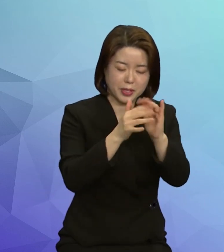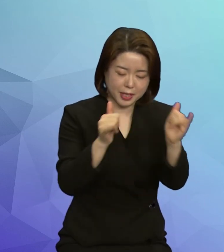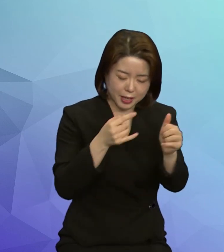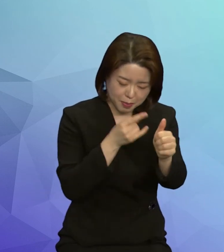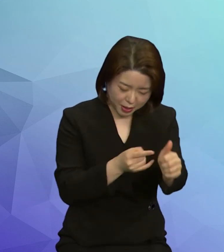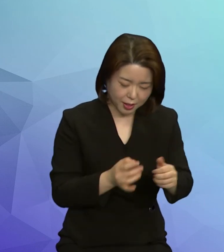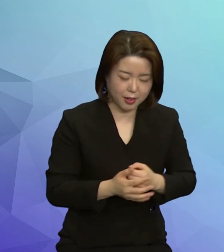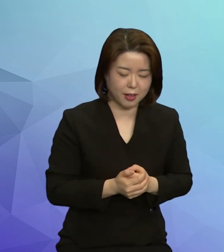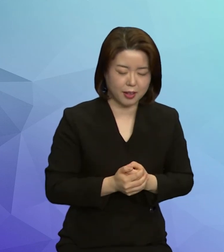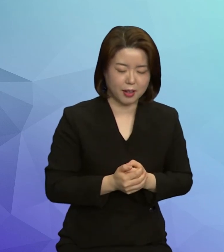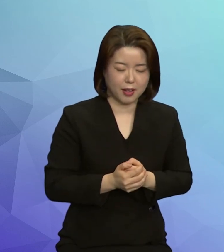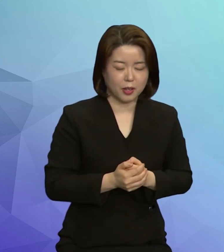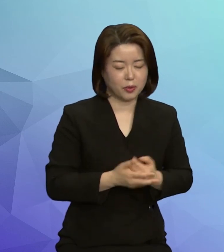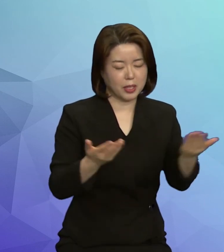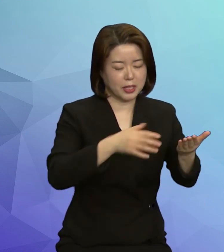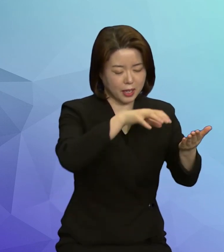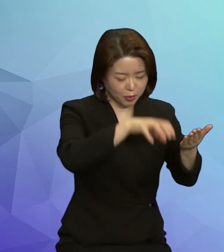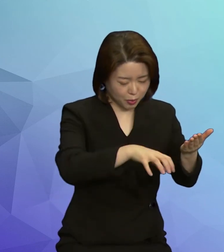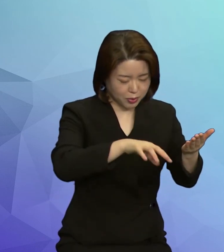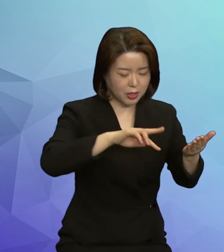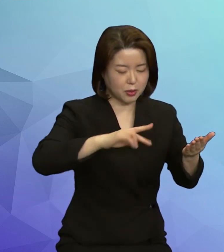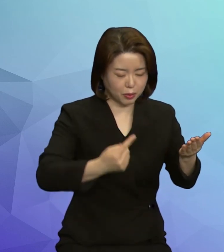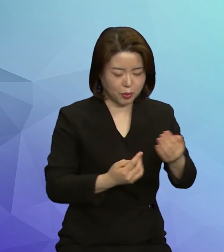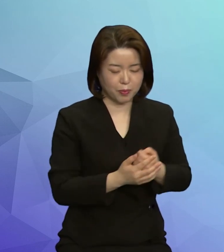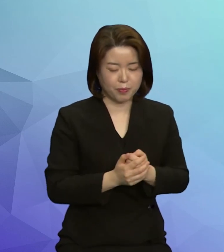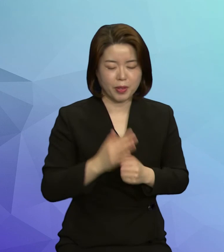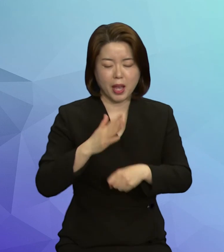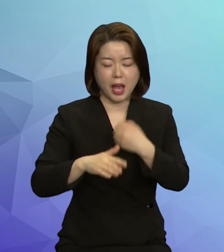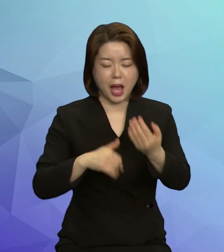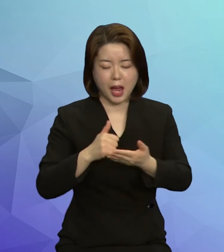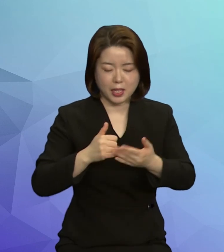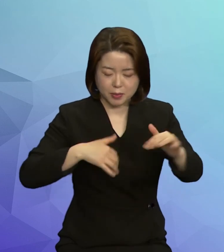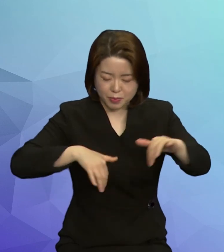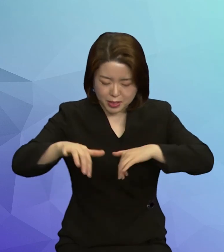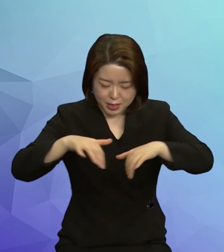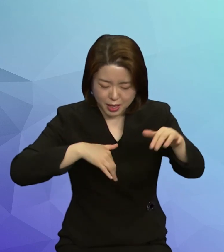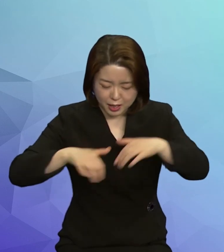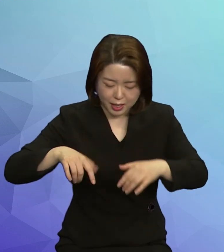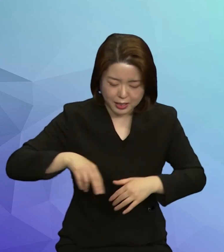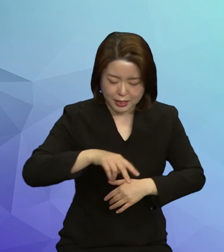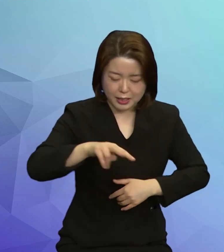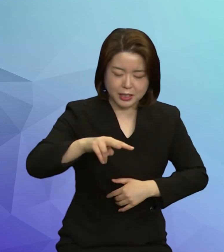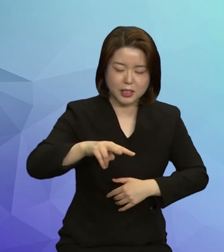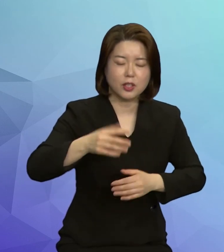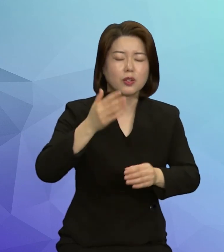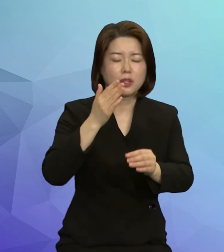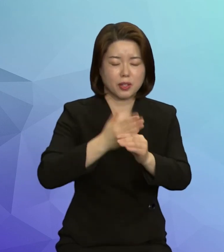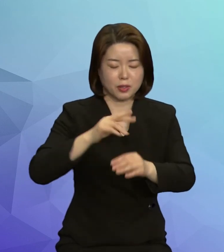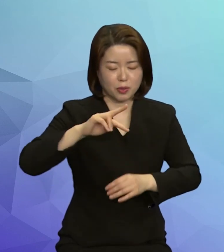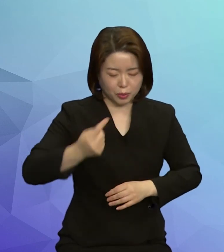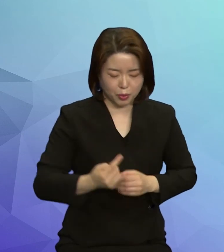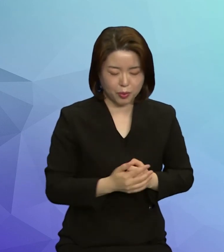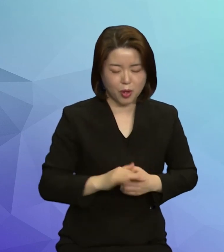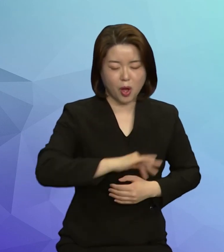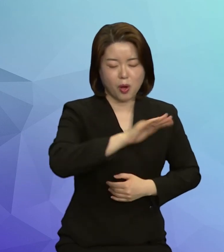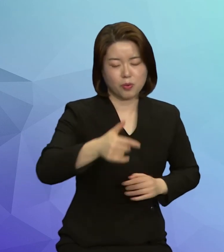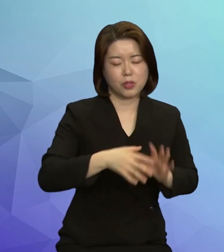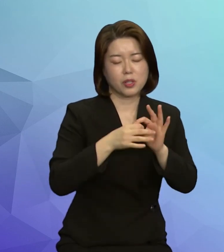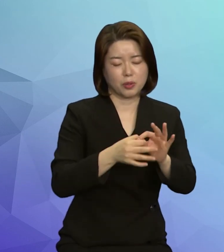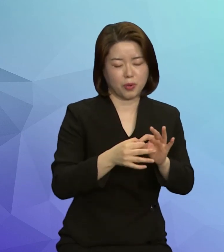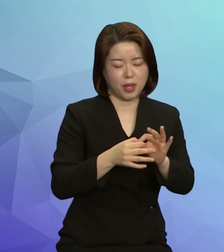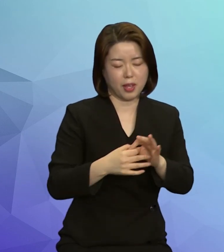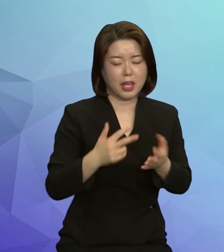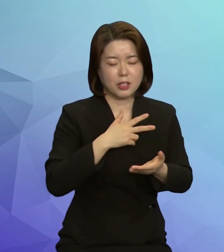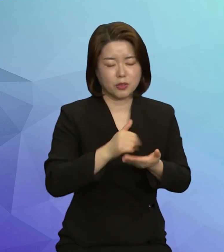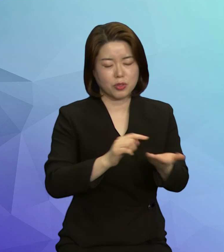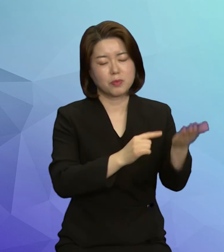사랑하는 교우들에게, 일 안에 일터에서, 하나님 지나가는 길가에서라도 주님, 우리를